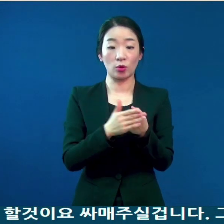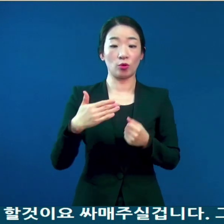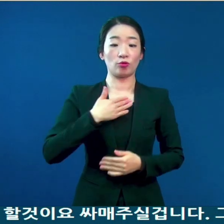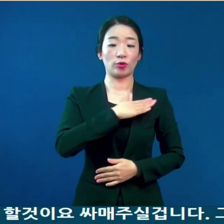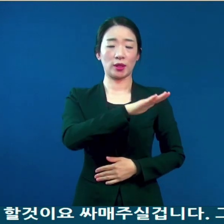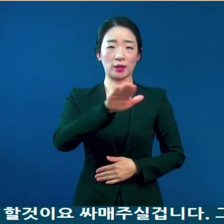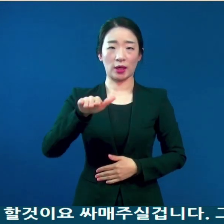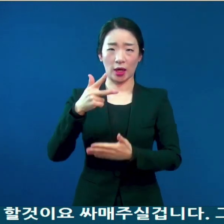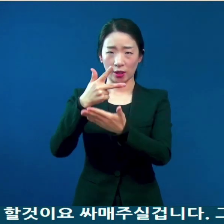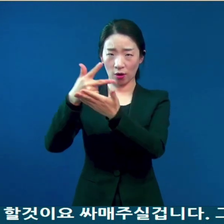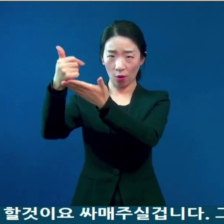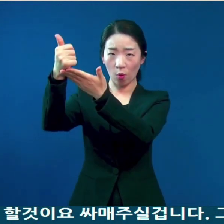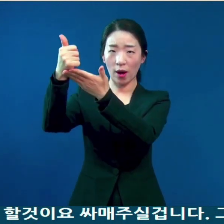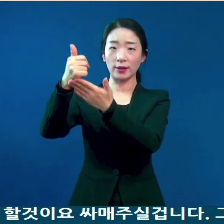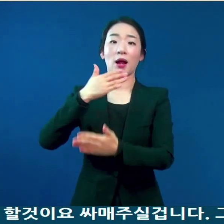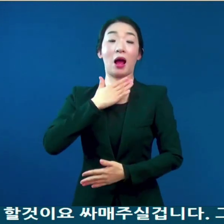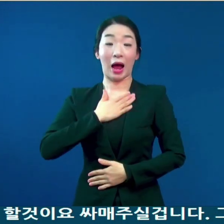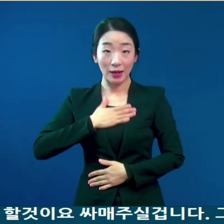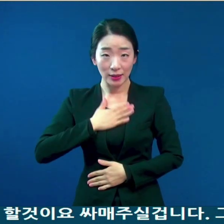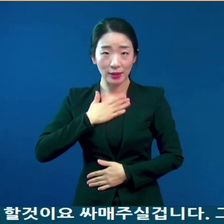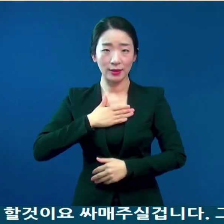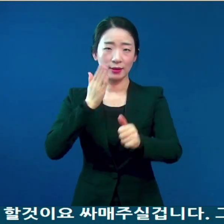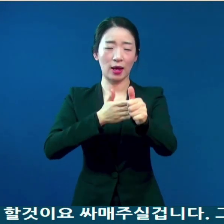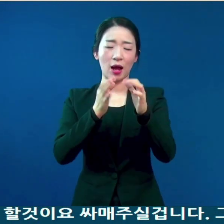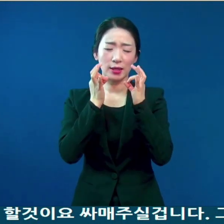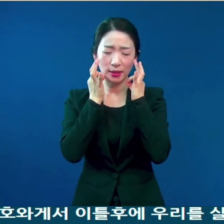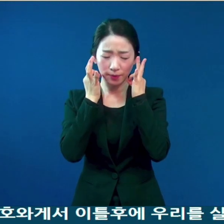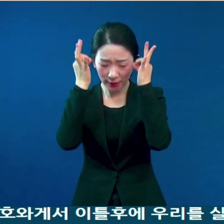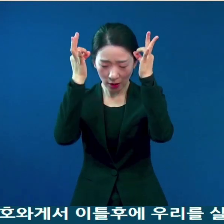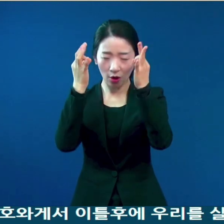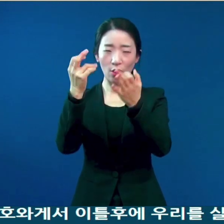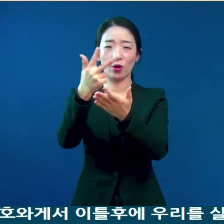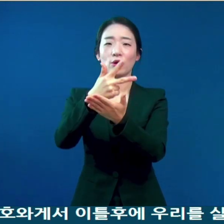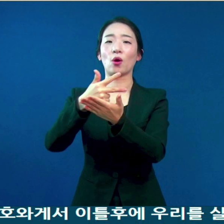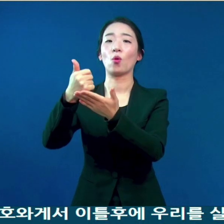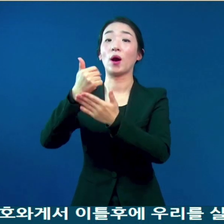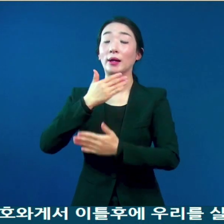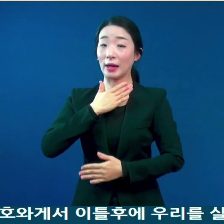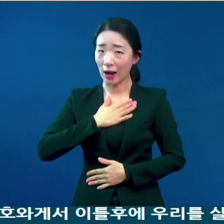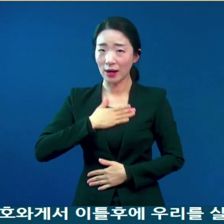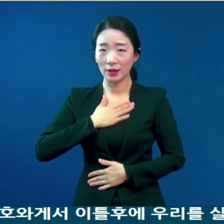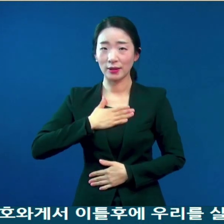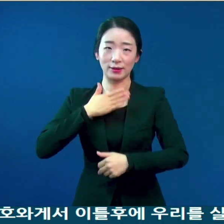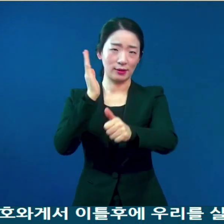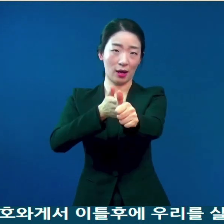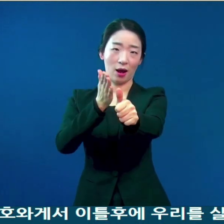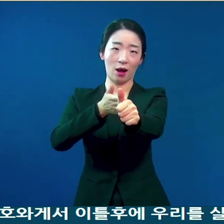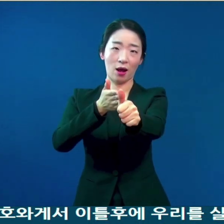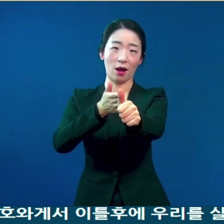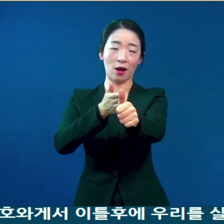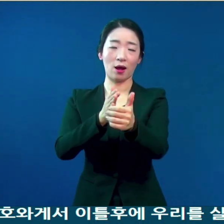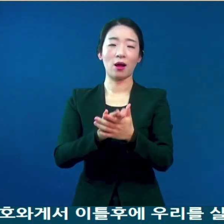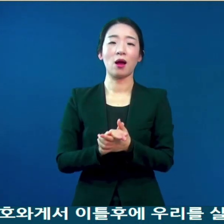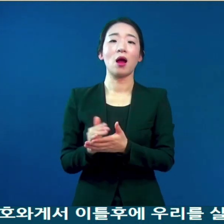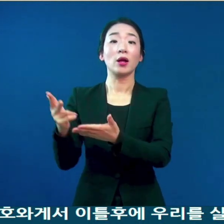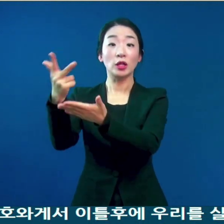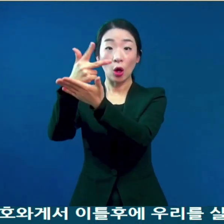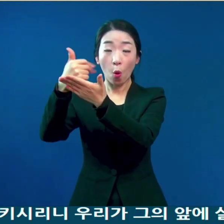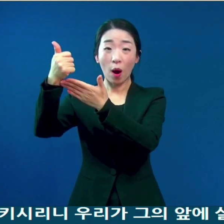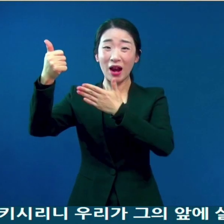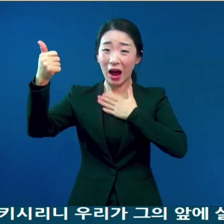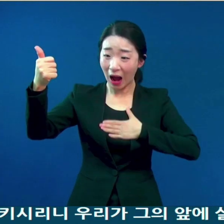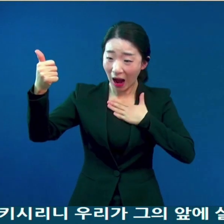우리가 여호와를 알자. 힘써 여호와를 알자. 여러분, 여호와를